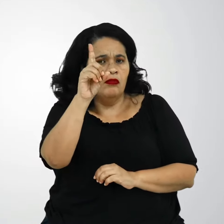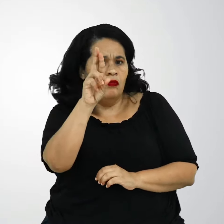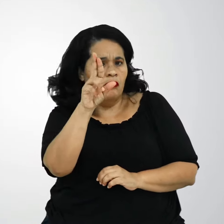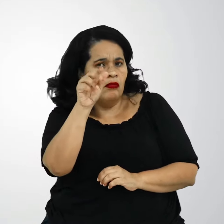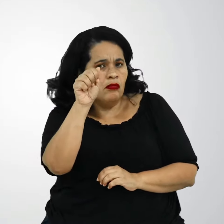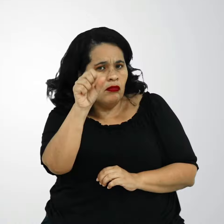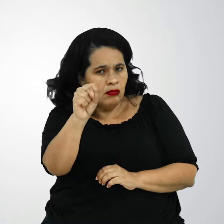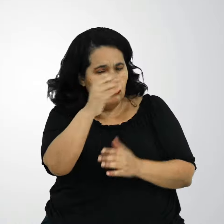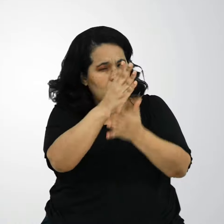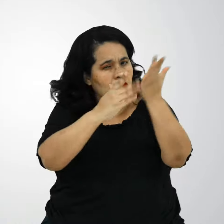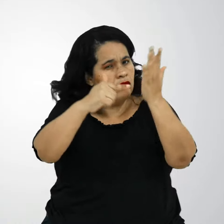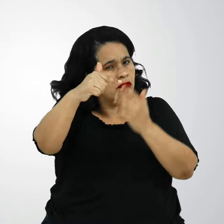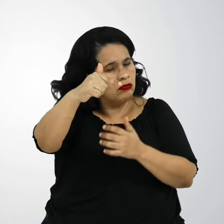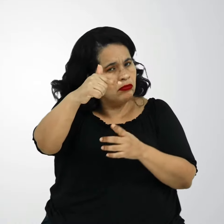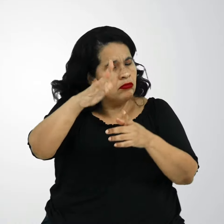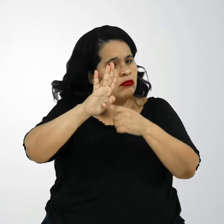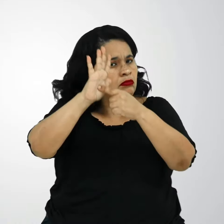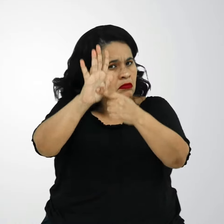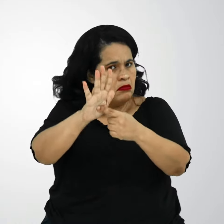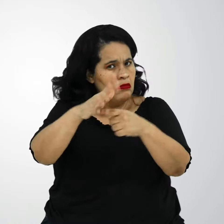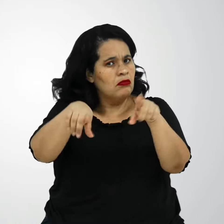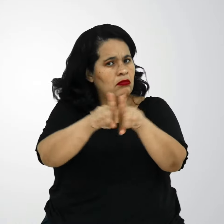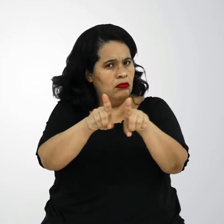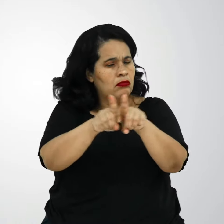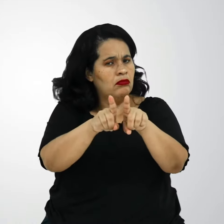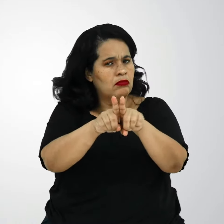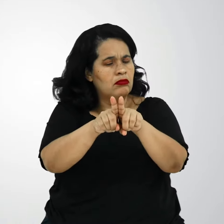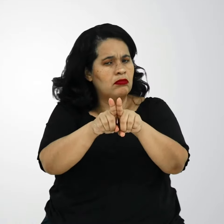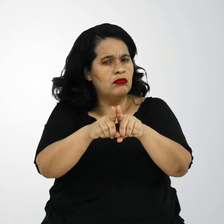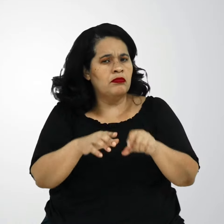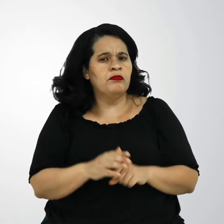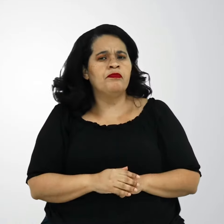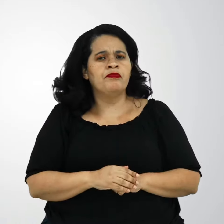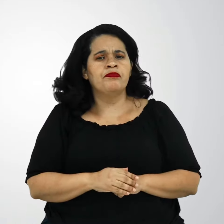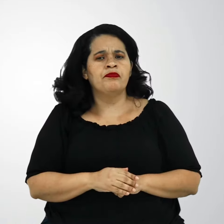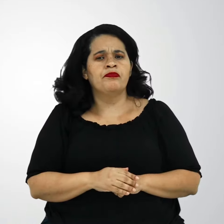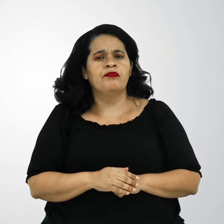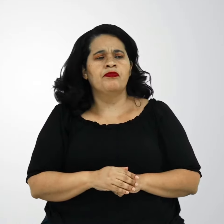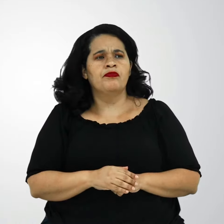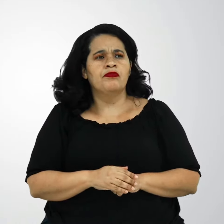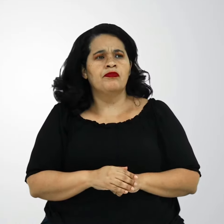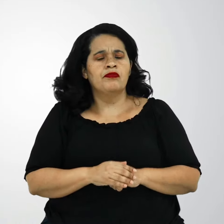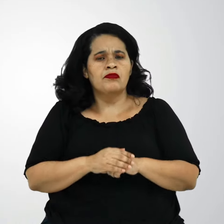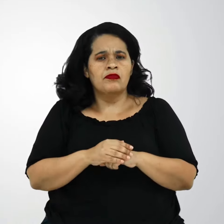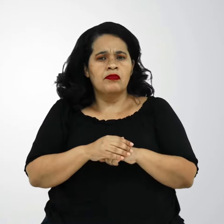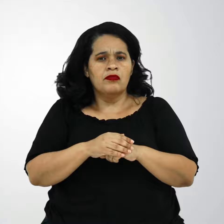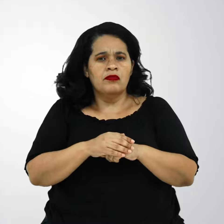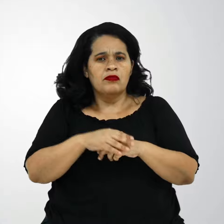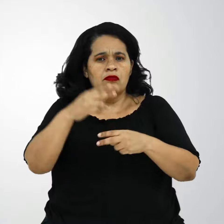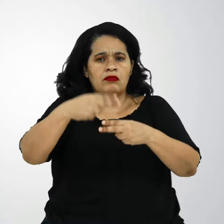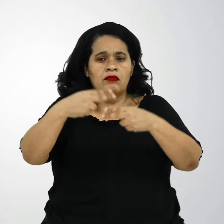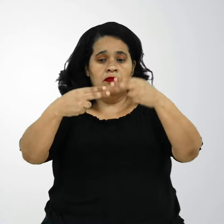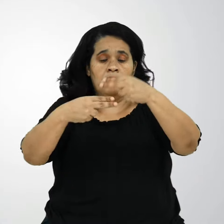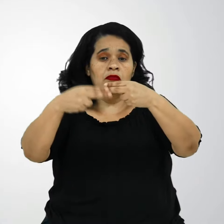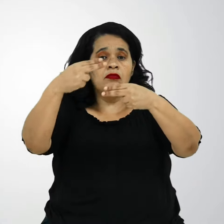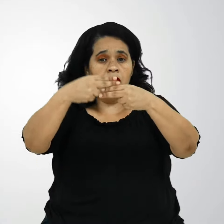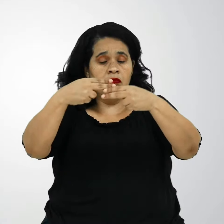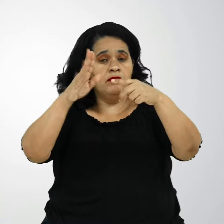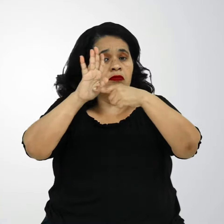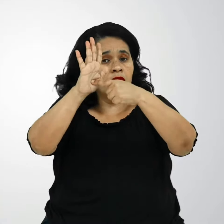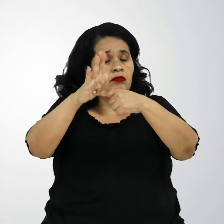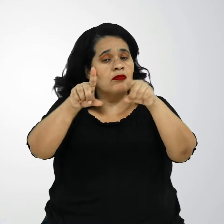Lembrar que existiu também um outro decreto na época de Neemias, né? Então, teve